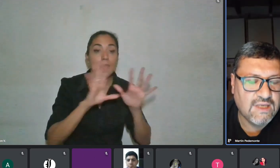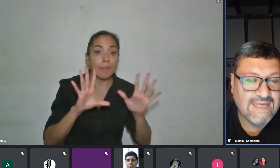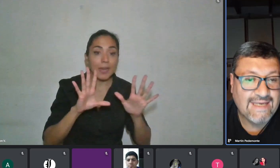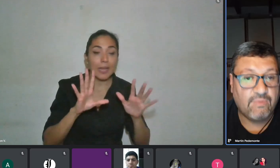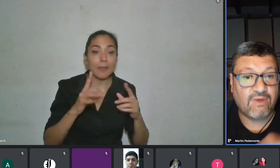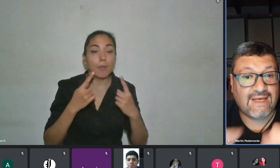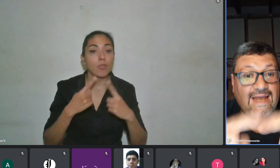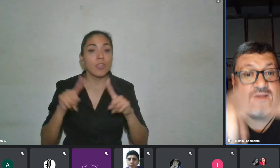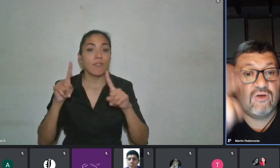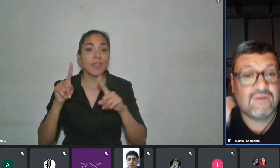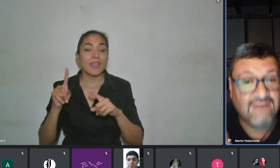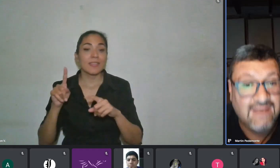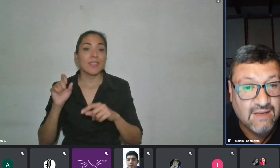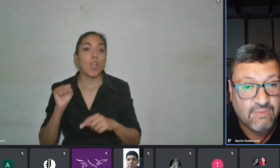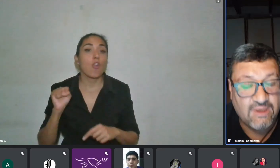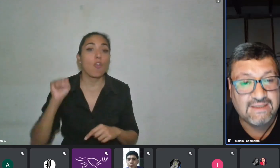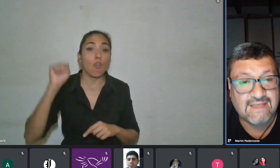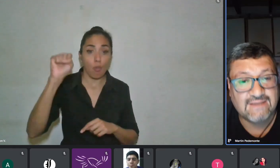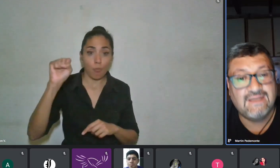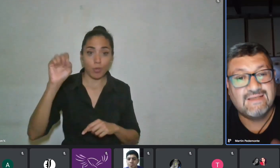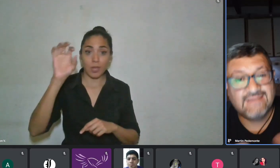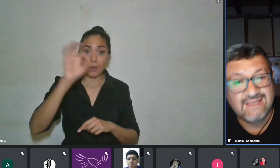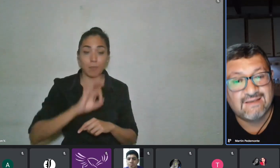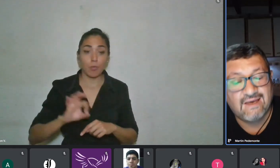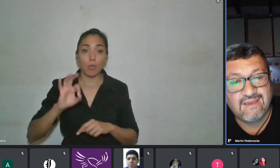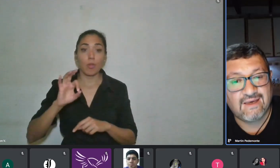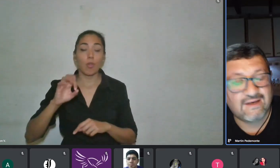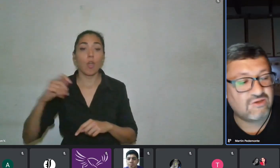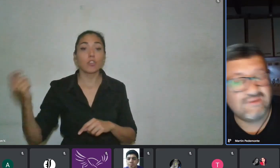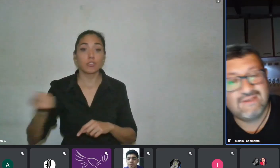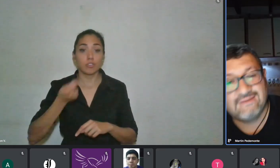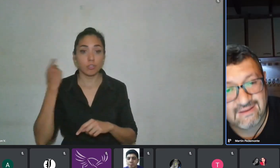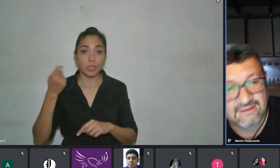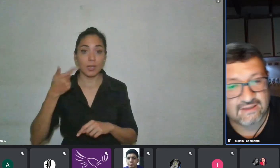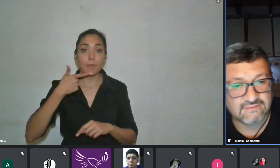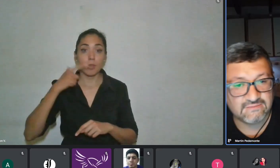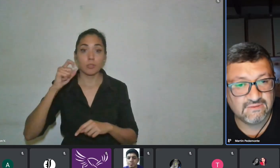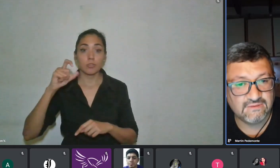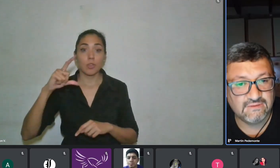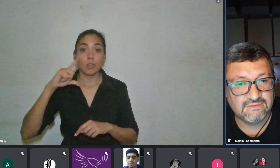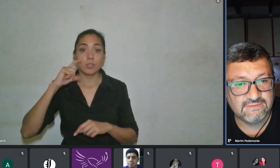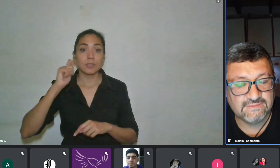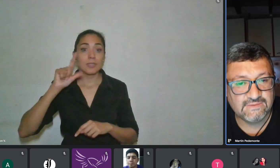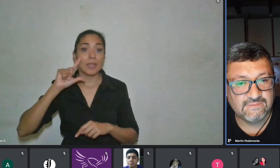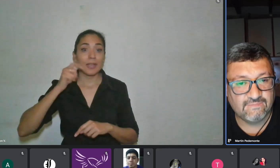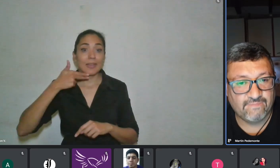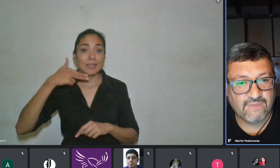comunismo? Porque la doctrina política tiene ciertas ideas que son distintas.